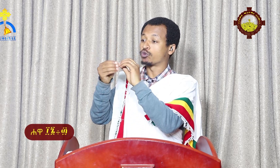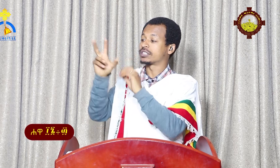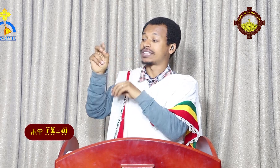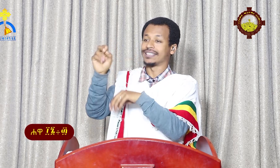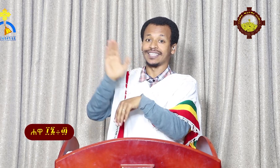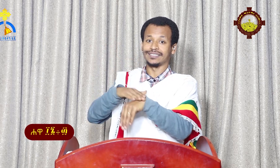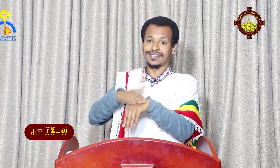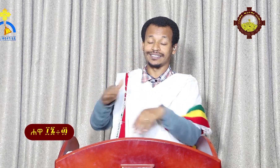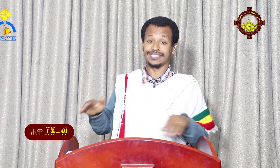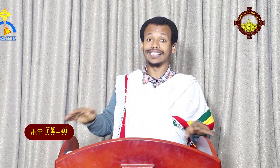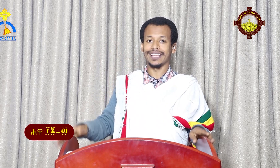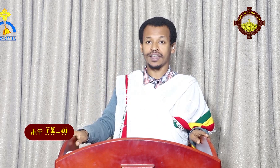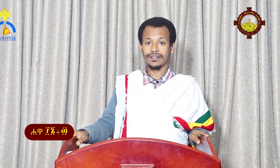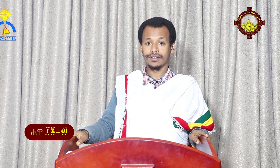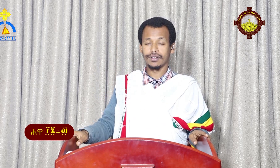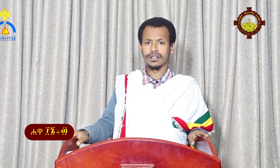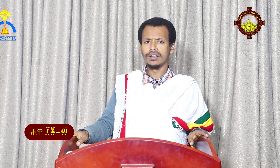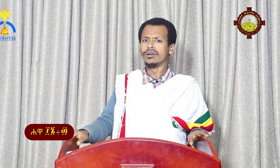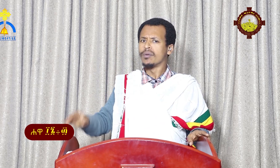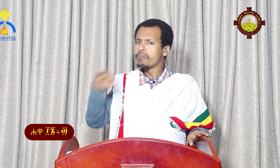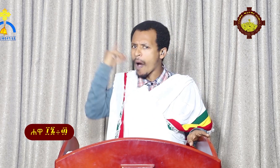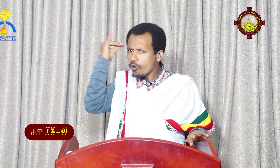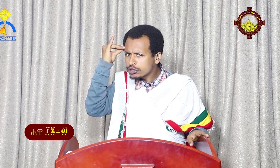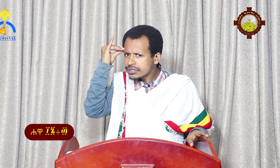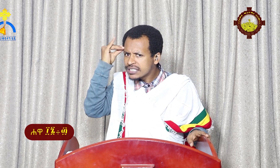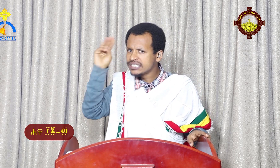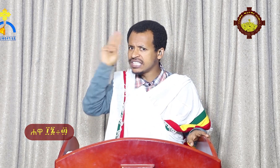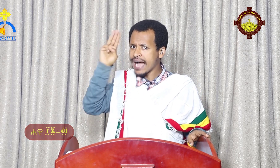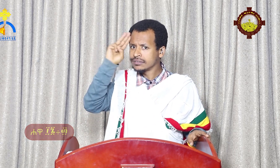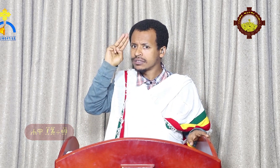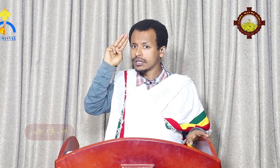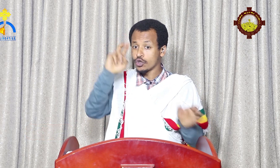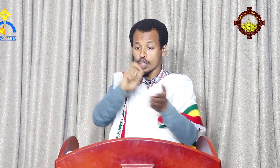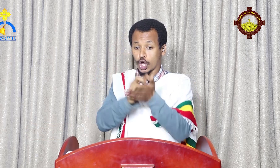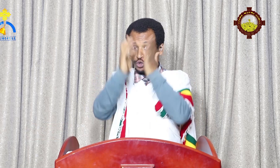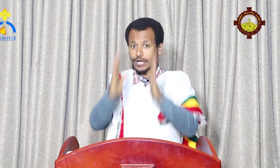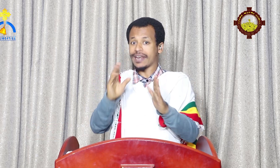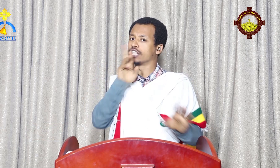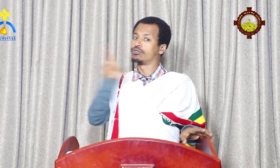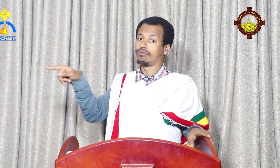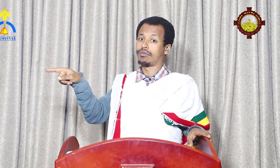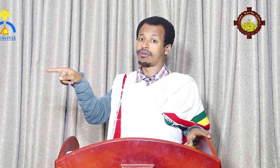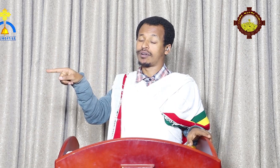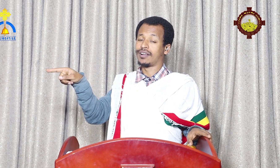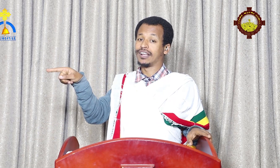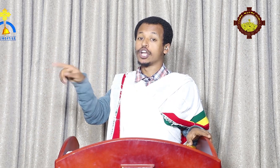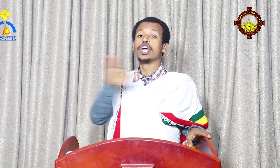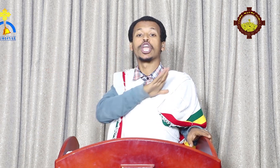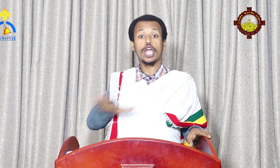ቁጥር 30 ጳውሎስ ሲላ ቅዱሳን ናቸው